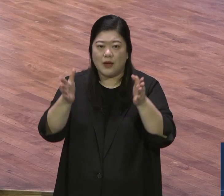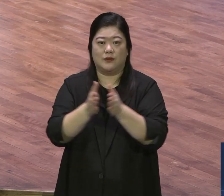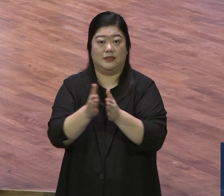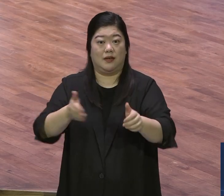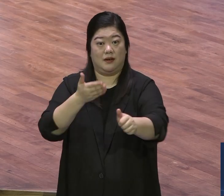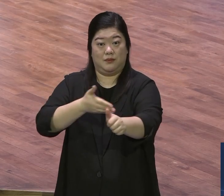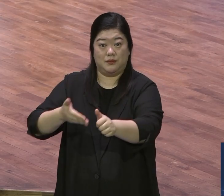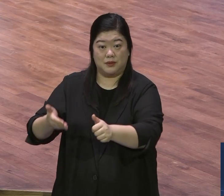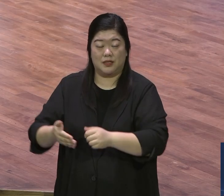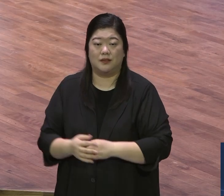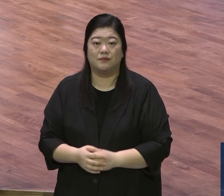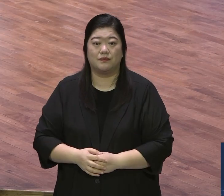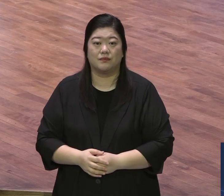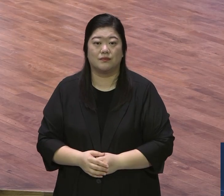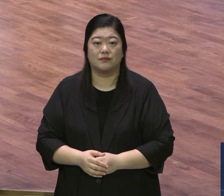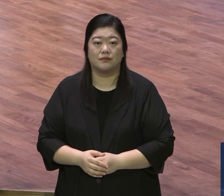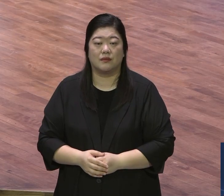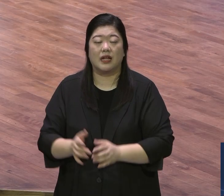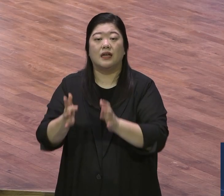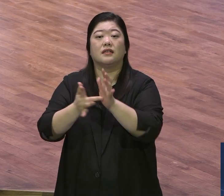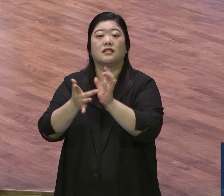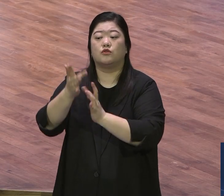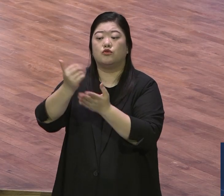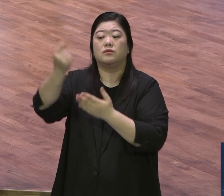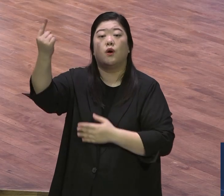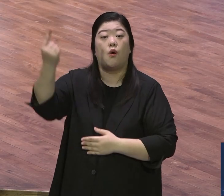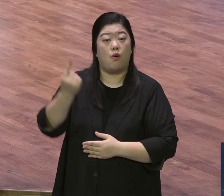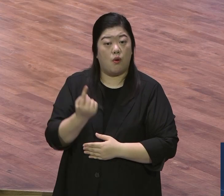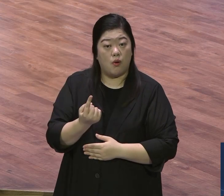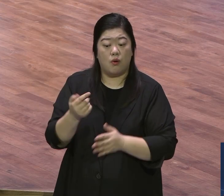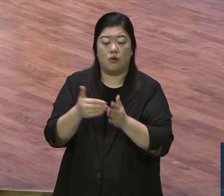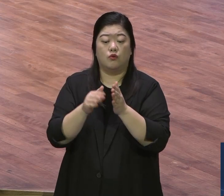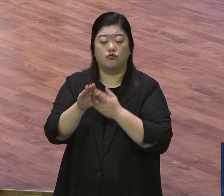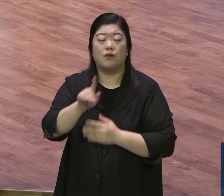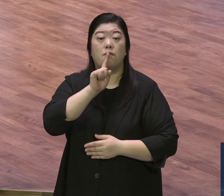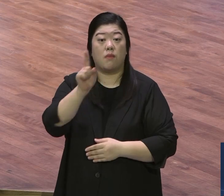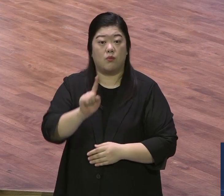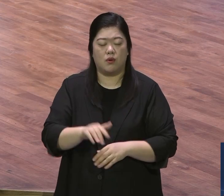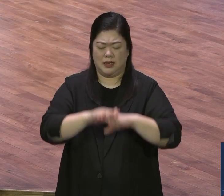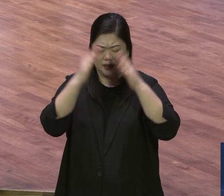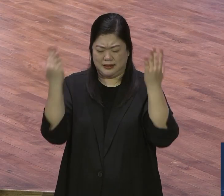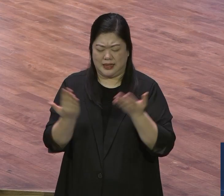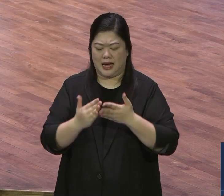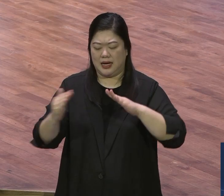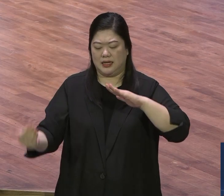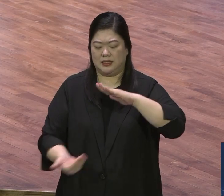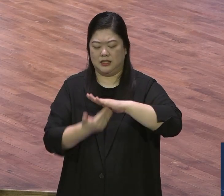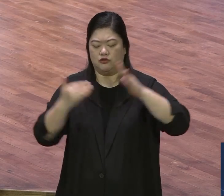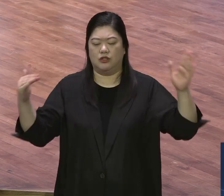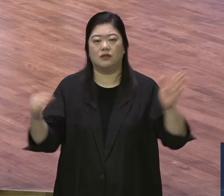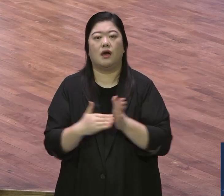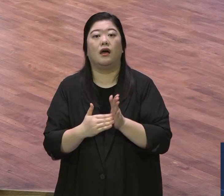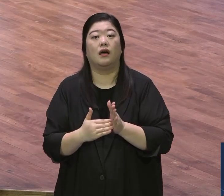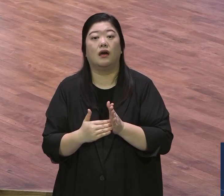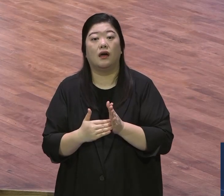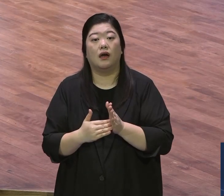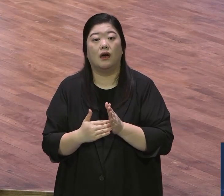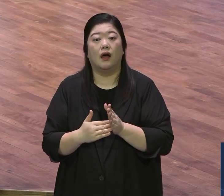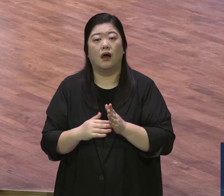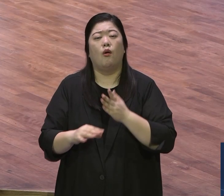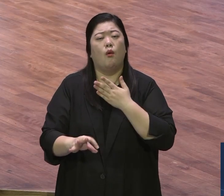그리스도라는 예수 그리스도라는 이 땅에서 다 끝냈다니까요 코로나19가 오든 죽음이 오든 상관없어